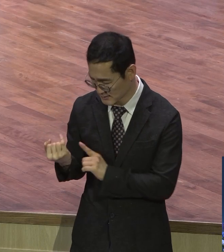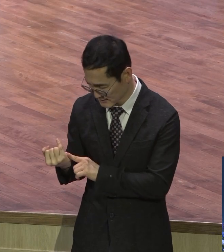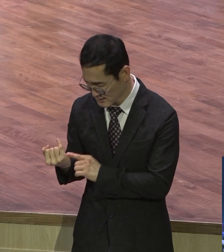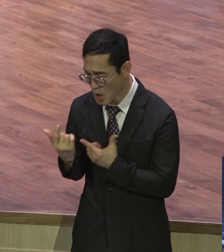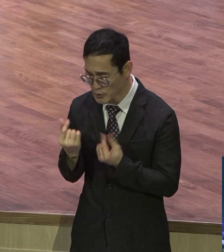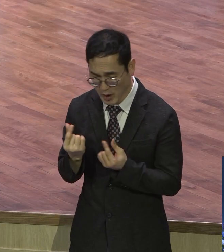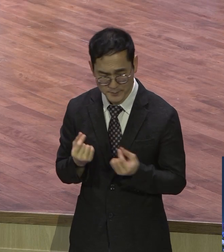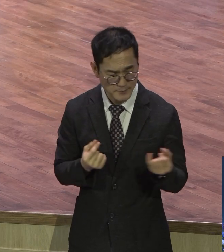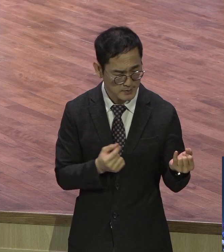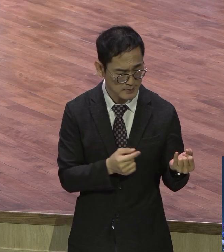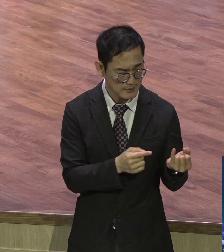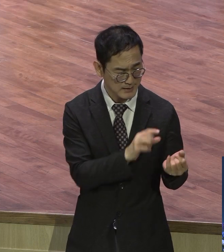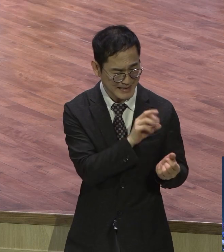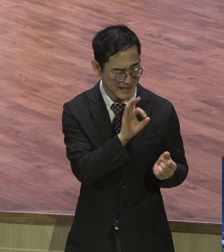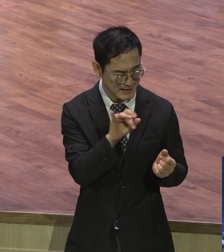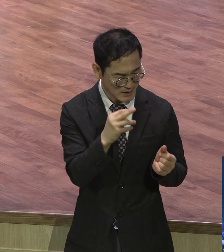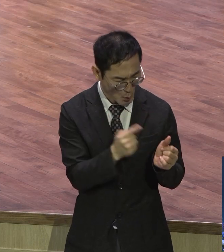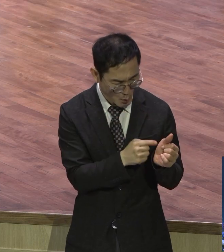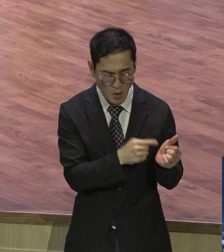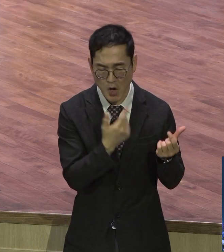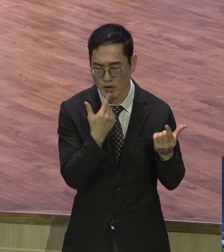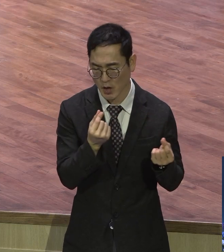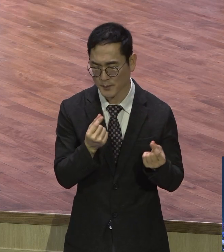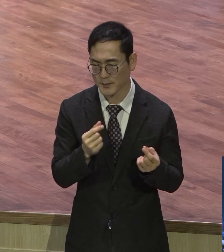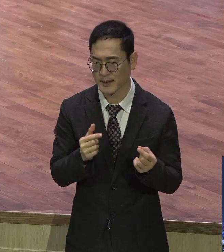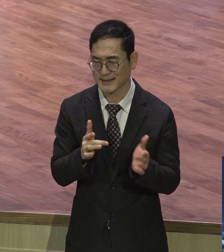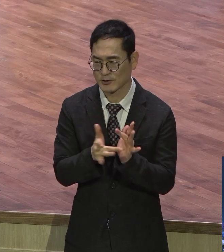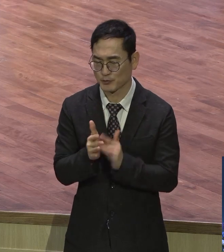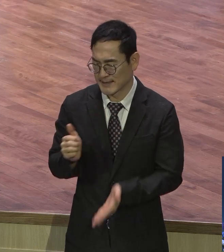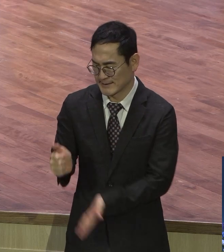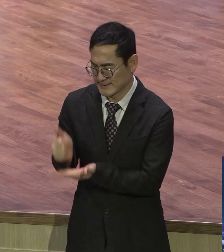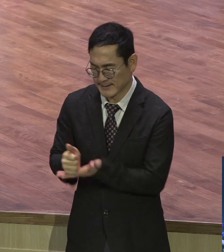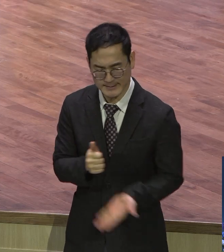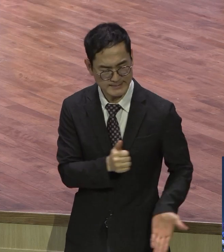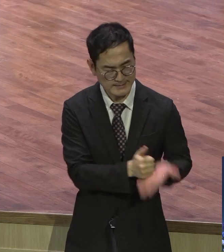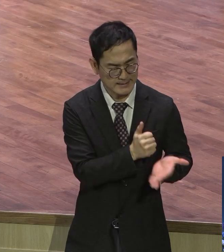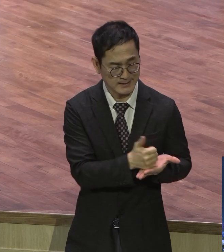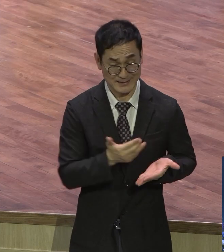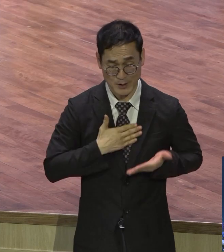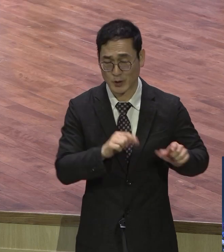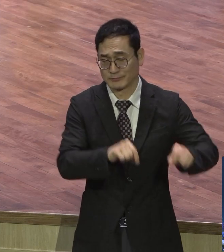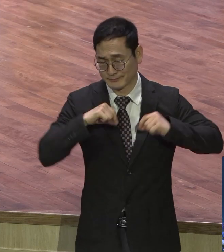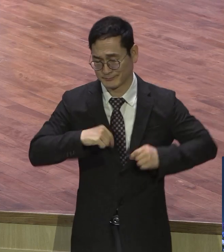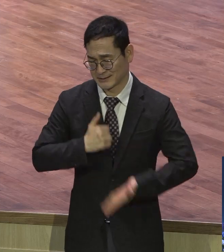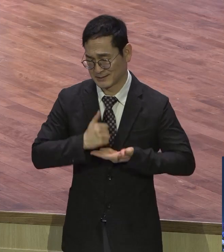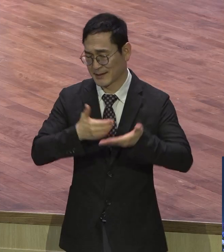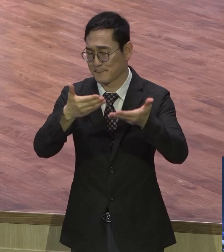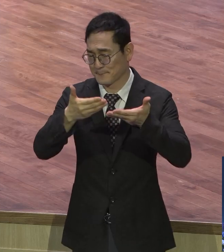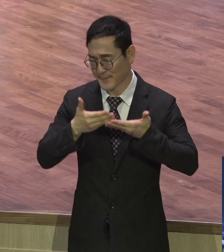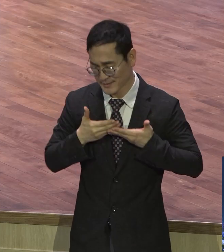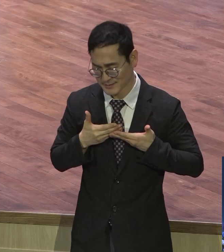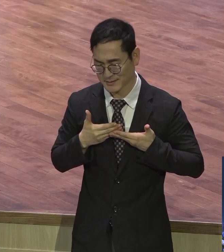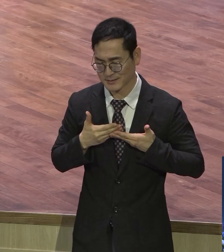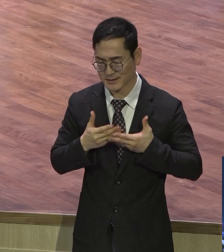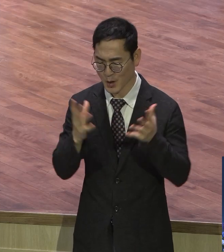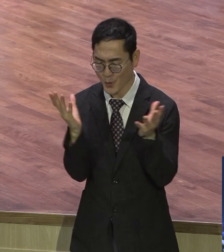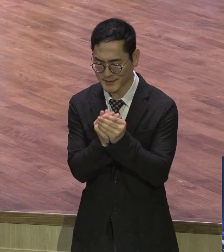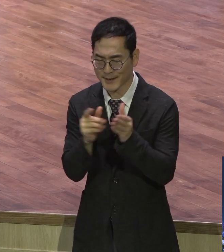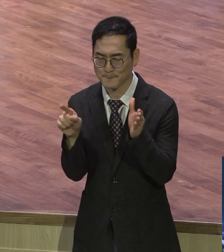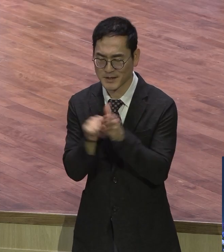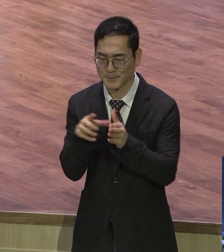야이로처럼 예수님의 칭찬받는 환경을 초월한 이런 절대 믿음으로 한 주간도